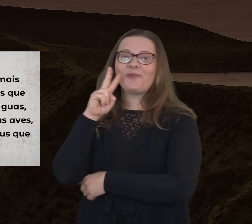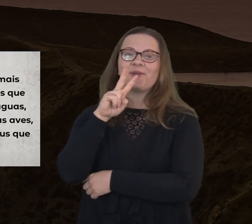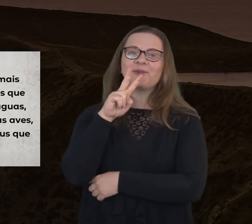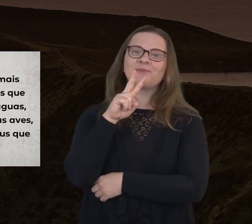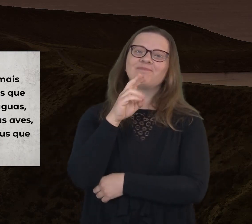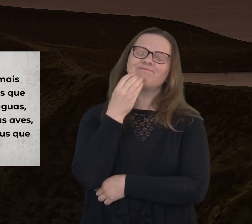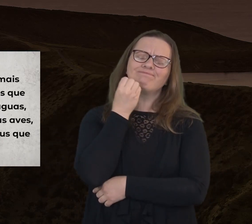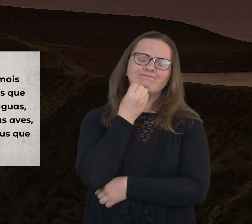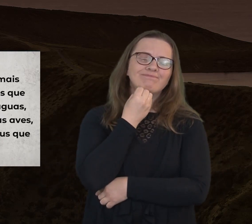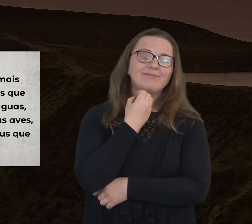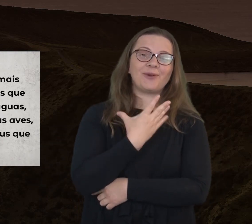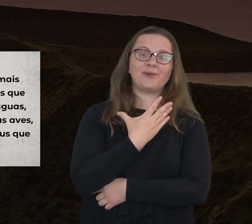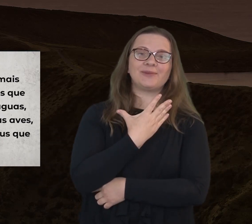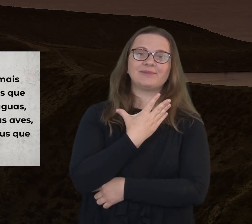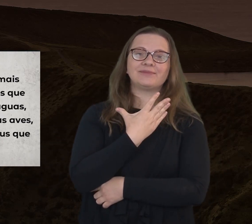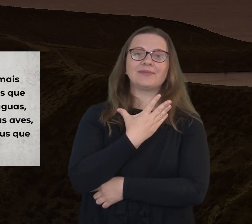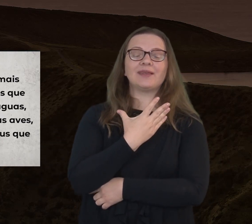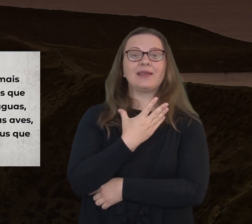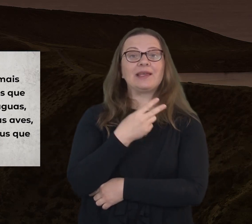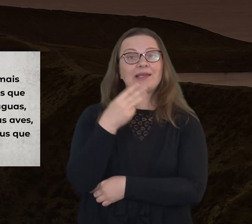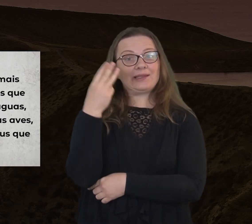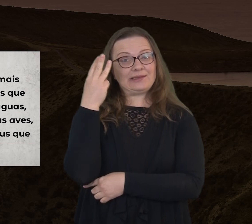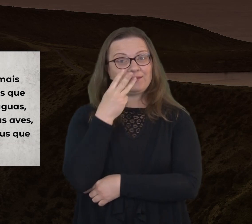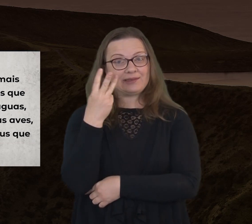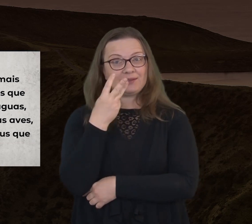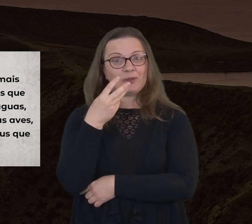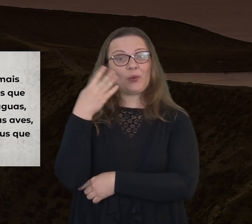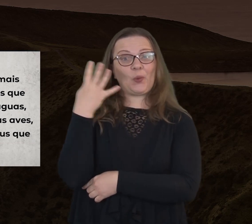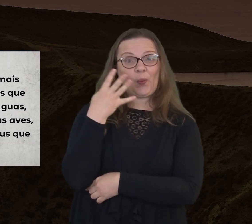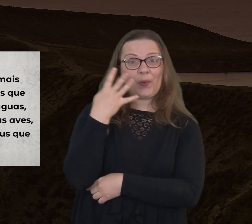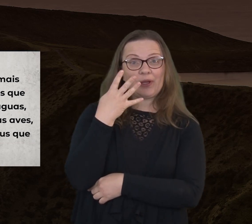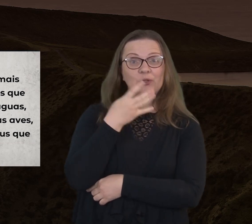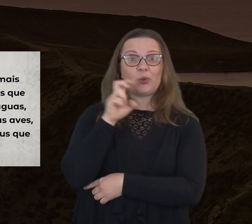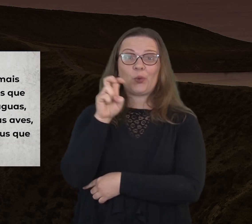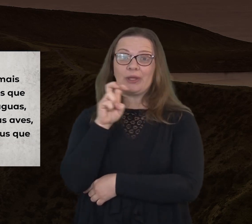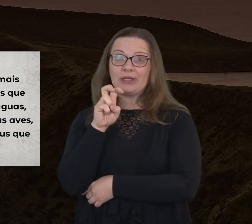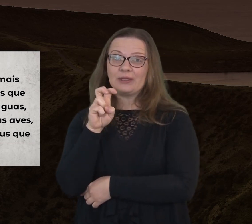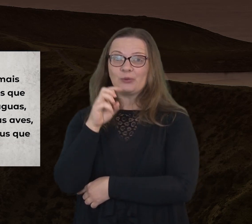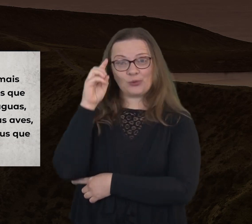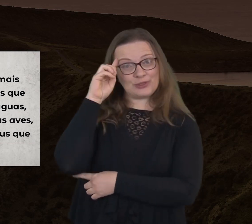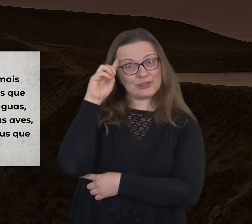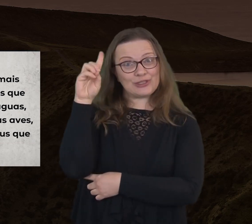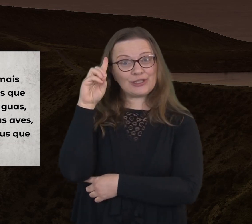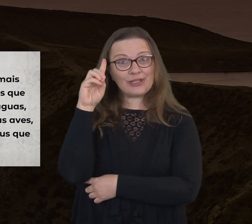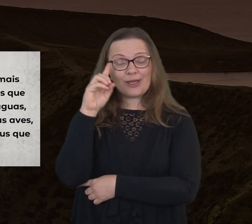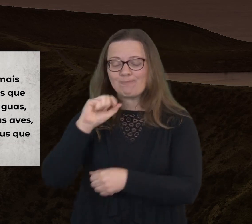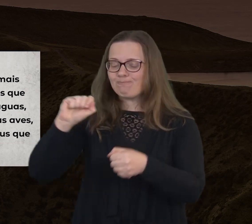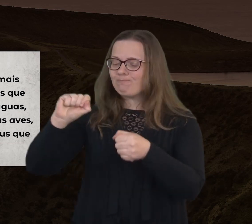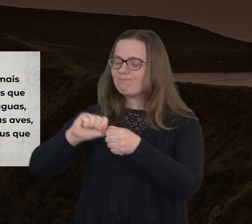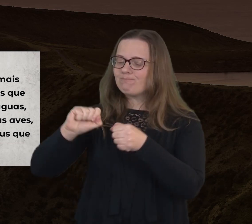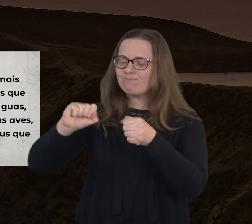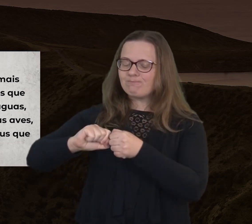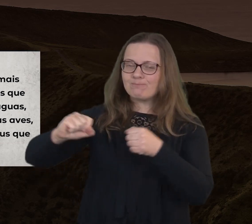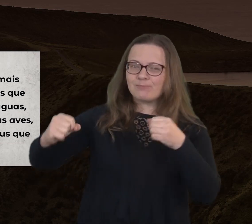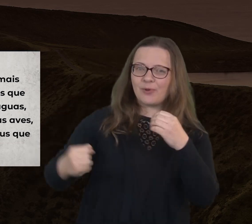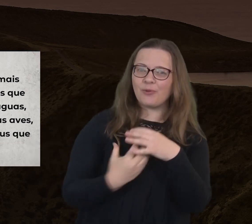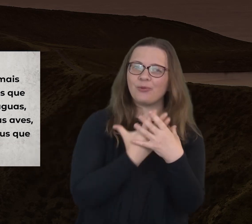era bom. Então no terceiro dia, no quarto dia, no quinto dia, Deus disse que era bom. Então a criação